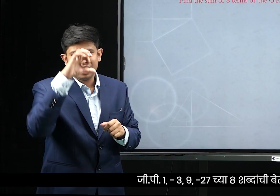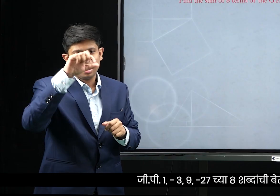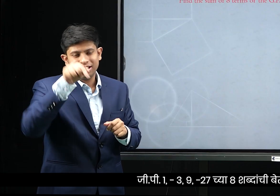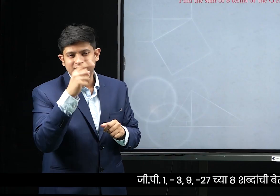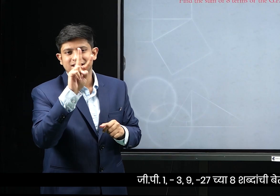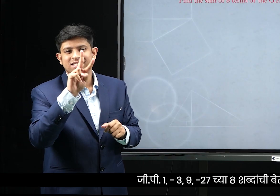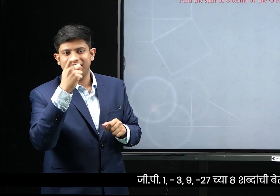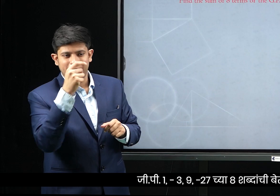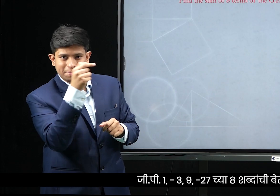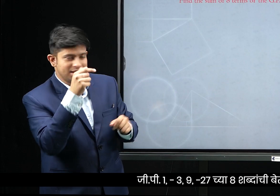शोधा.